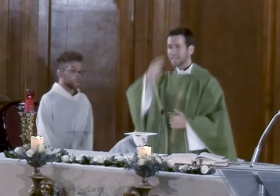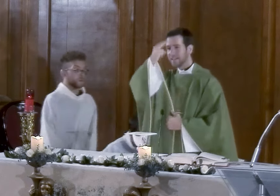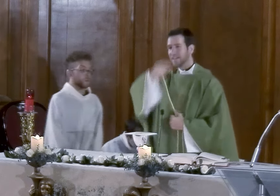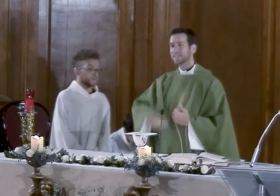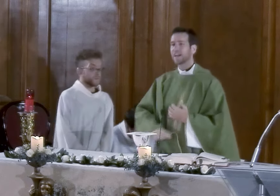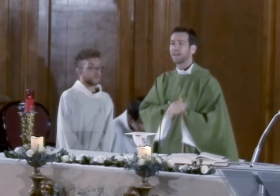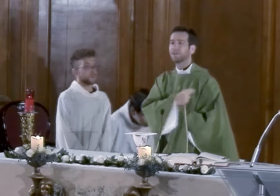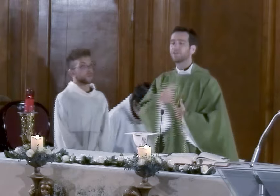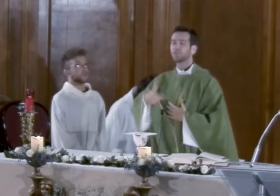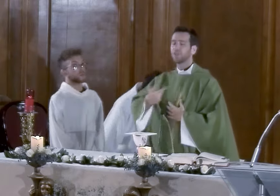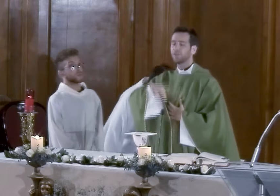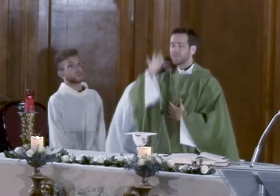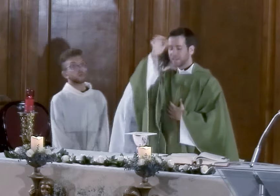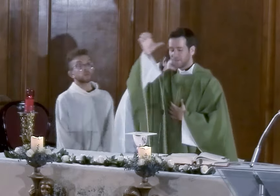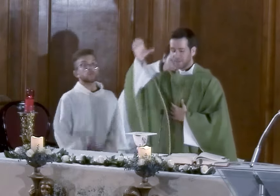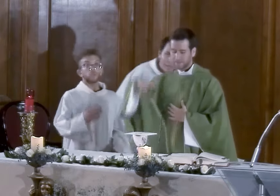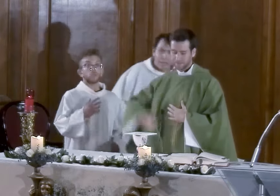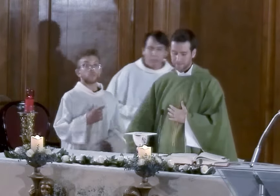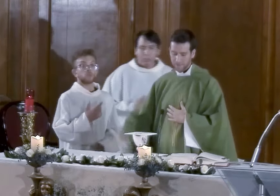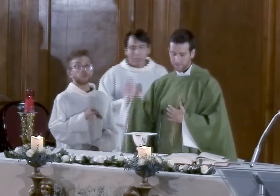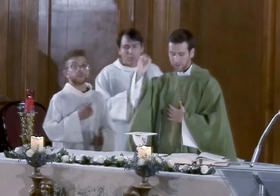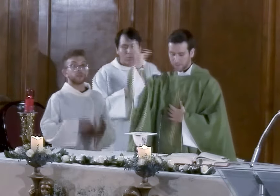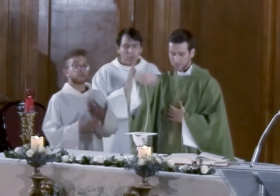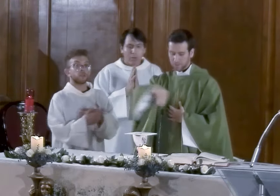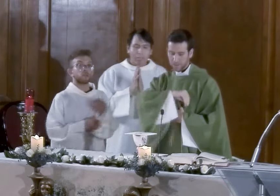Este es el sacramento de nuestra fe.